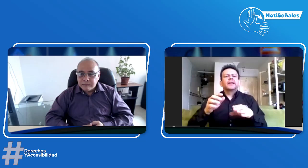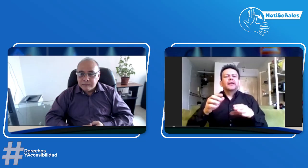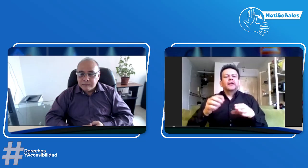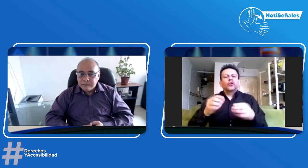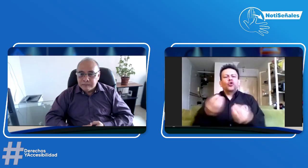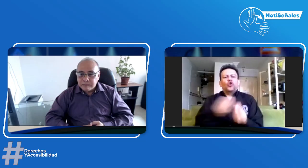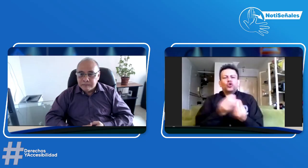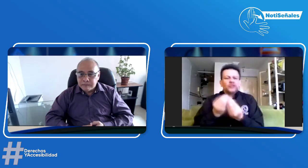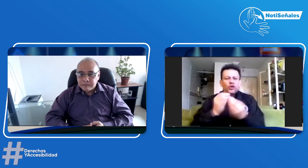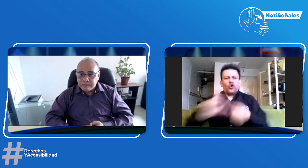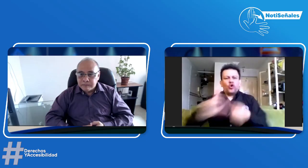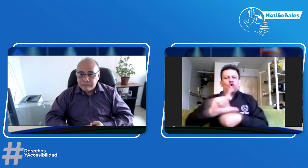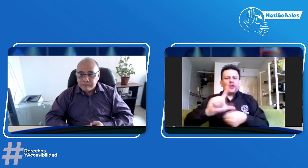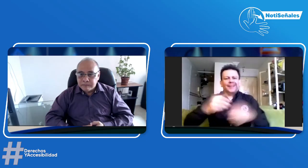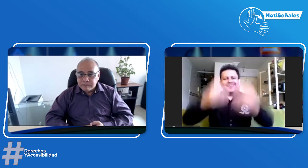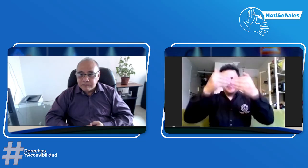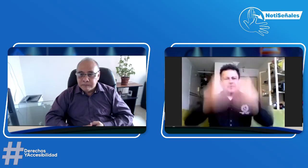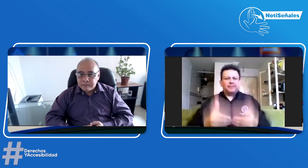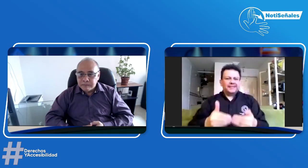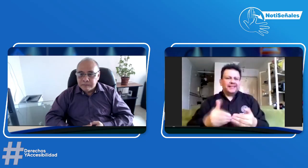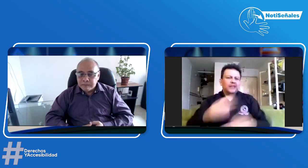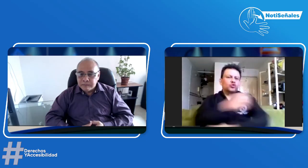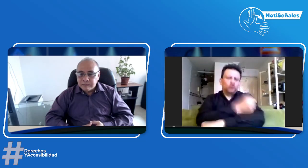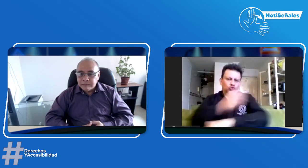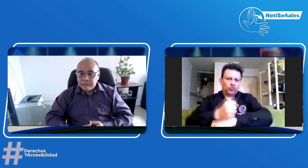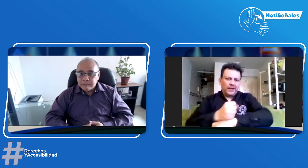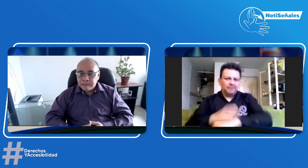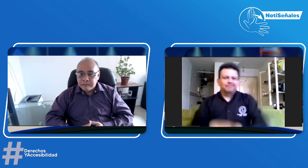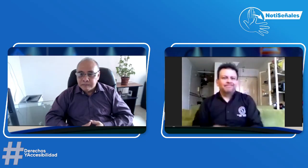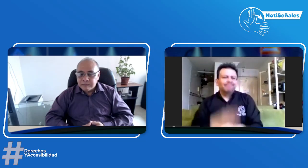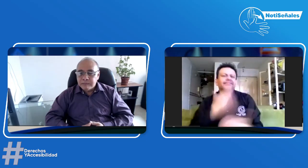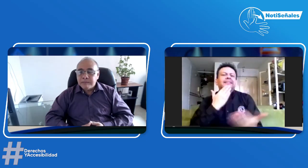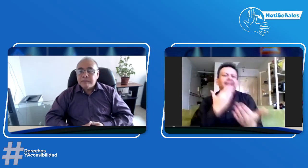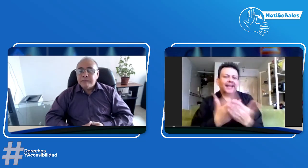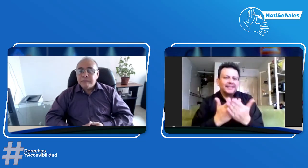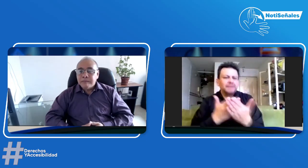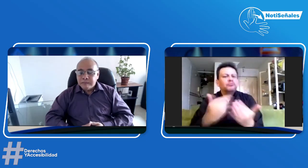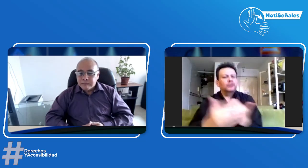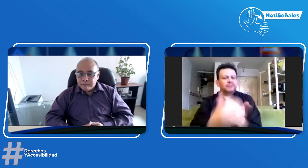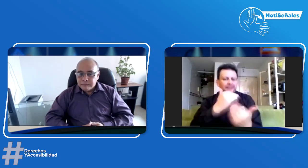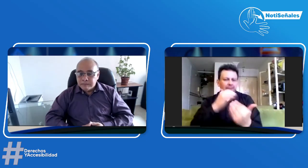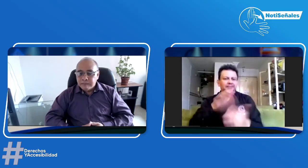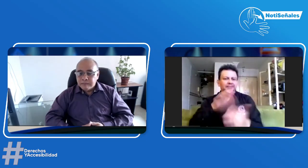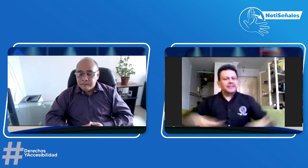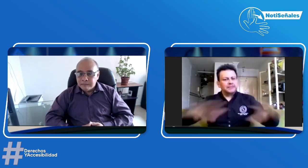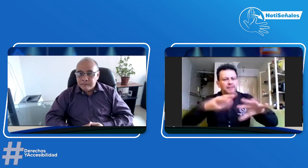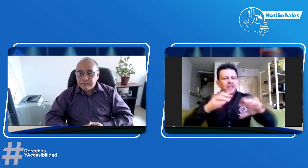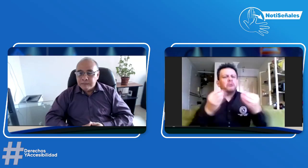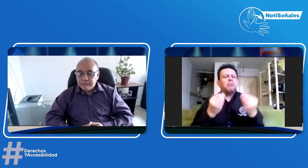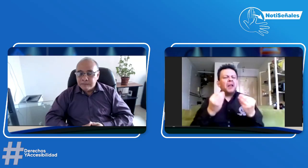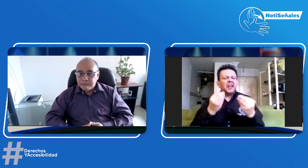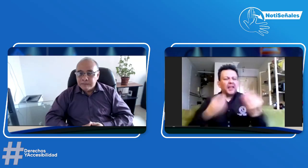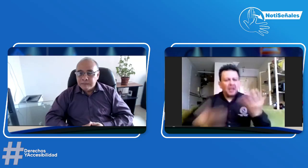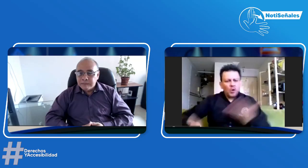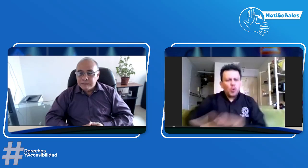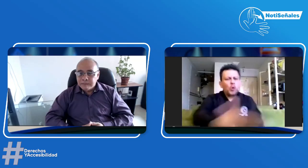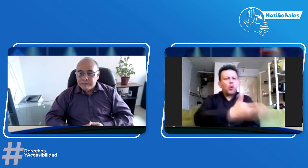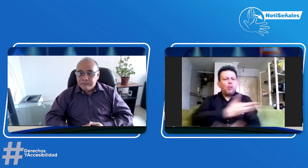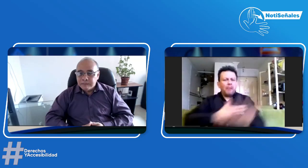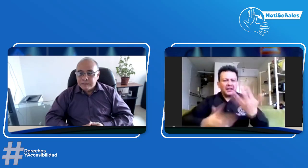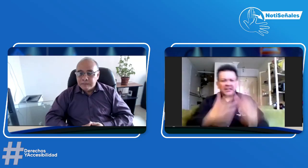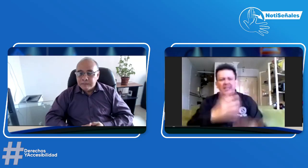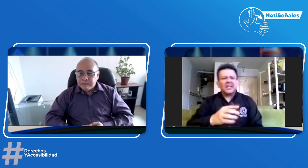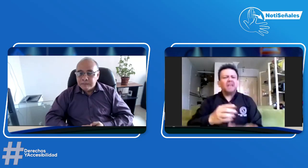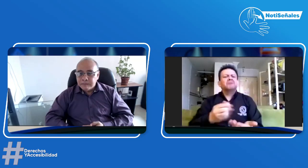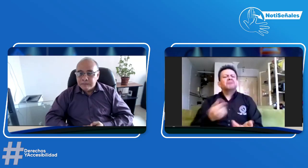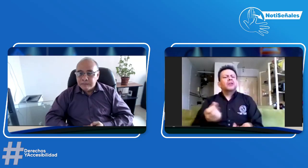también representante al Consejo Local de Discapacidad por la localidad de Suba. Muchas gracias por esta invitación a este